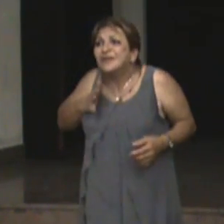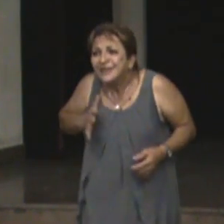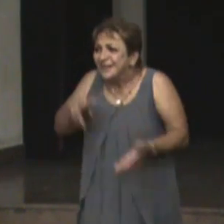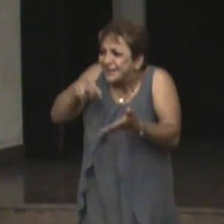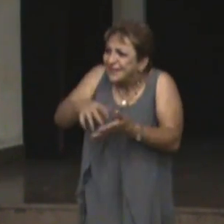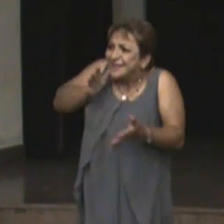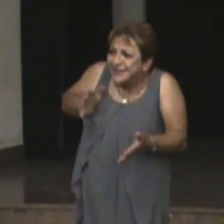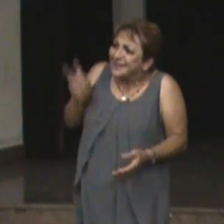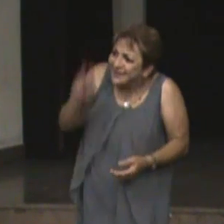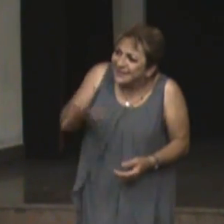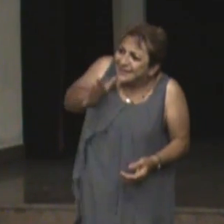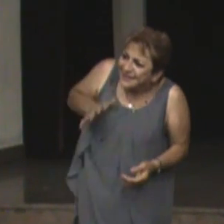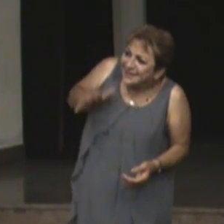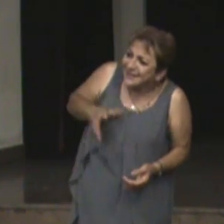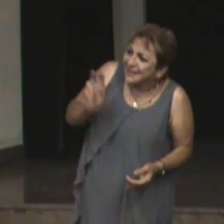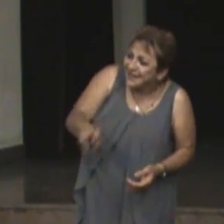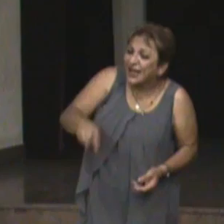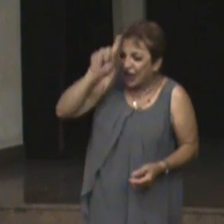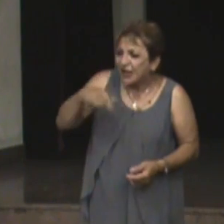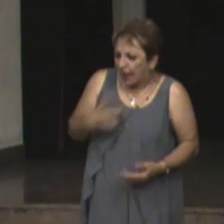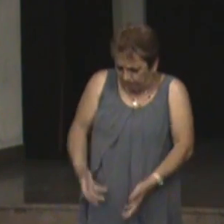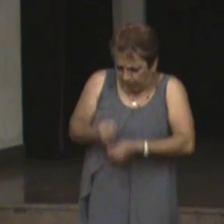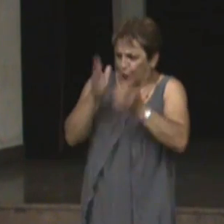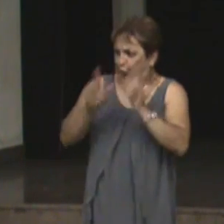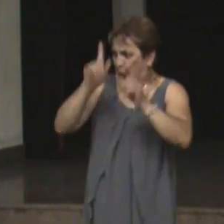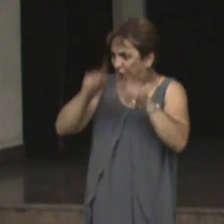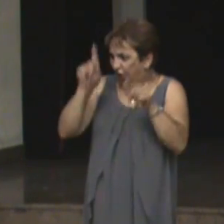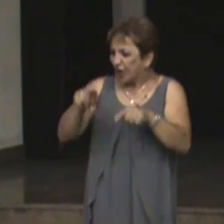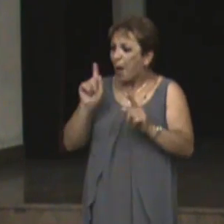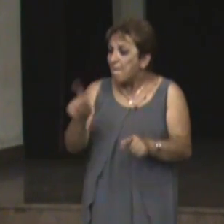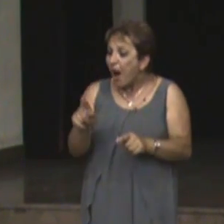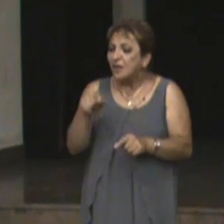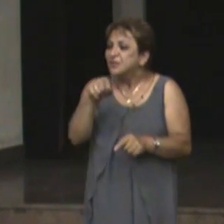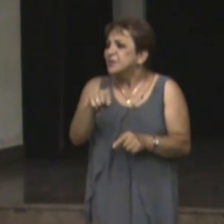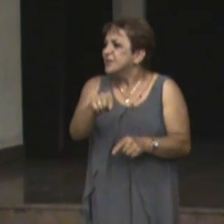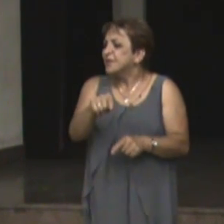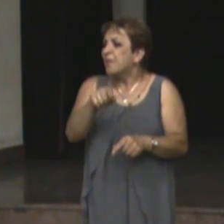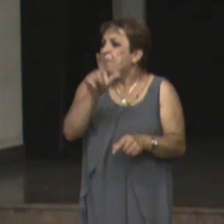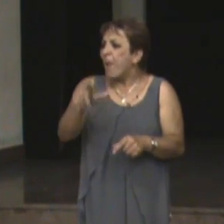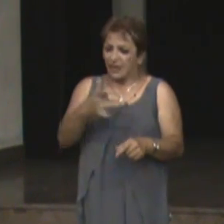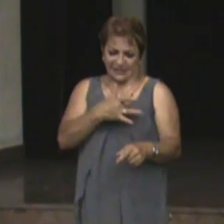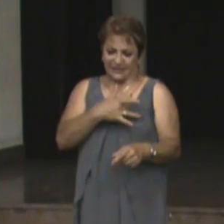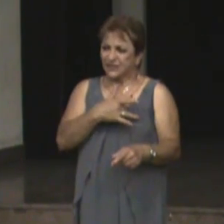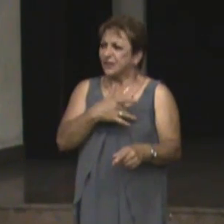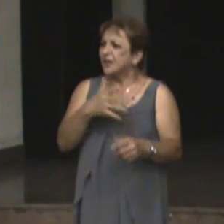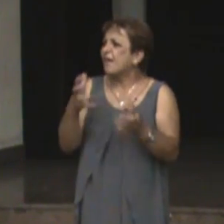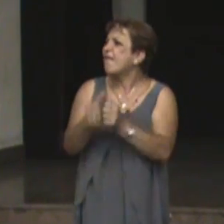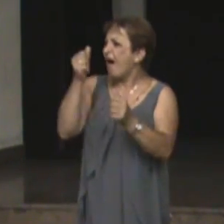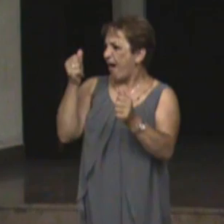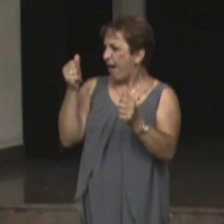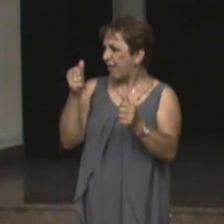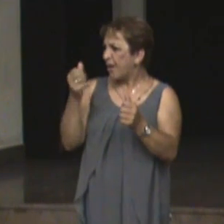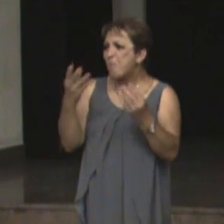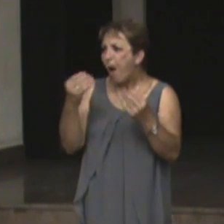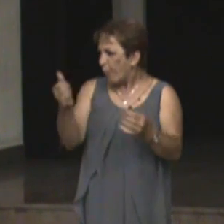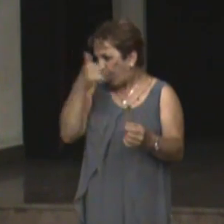դա իր մեջ զորություն ունի, գիտի, որ դա կփրկի իր կյանքը, բայց քանի որ մարդու սիրտը միշտ չի որ